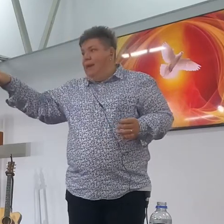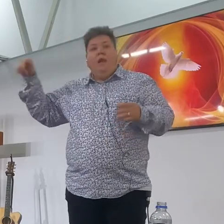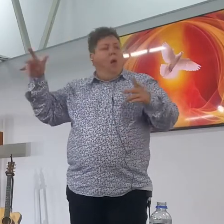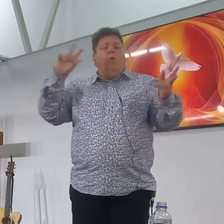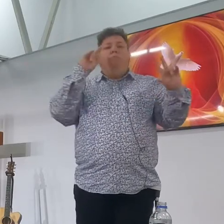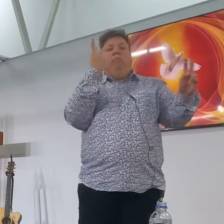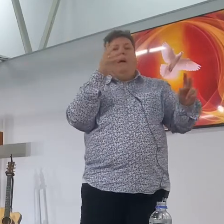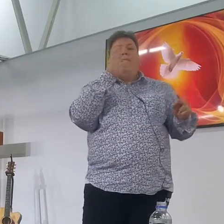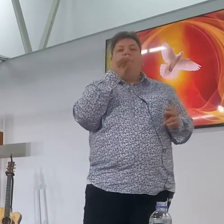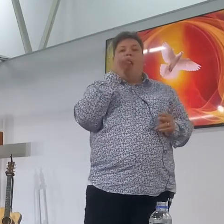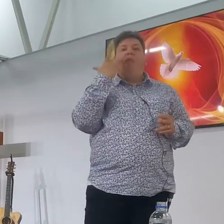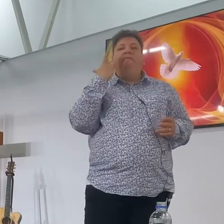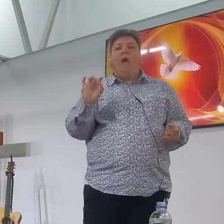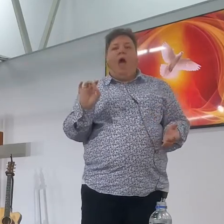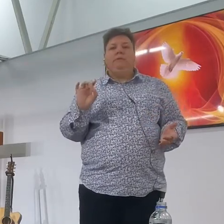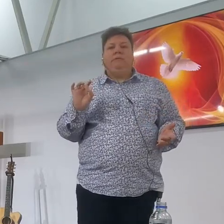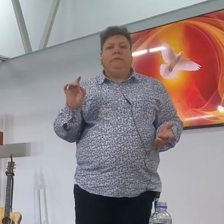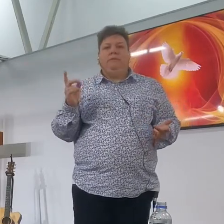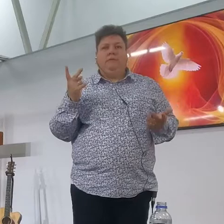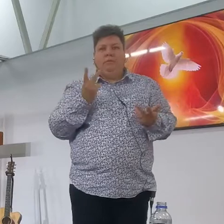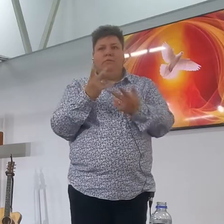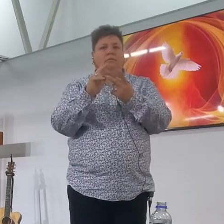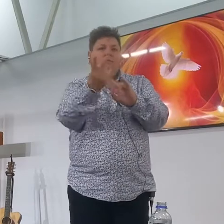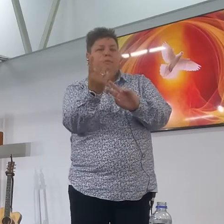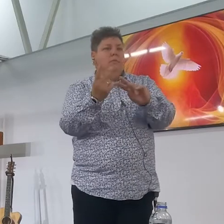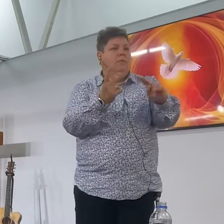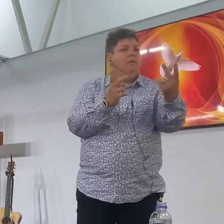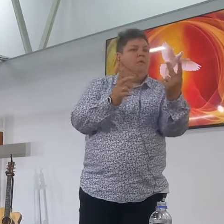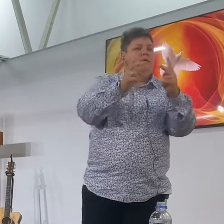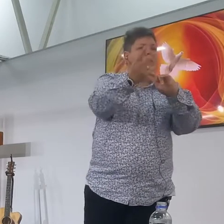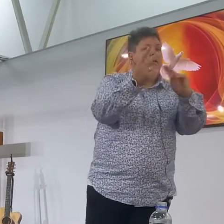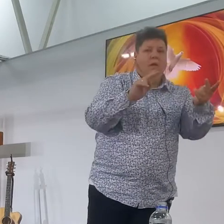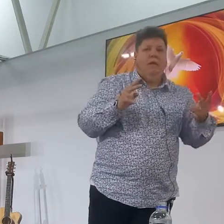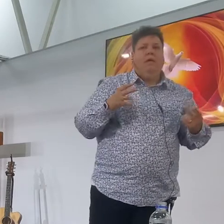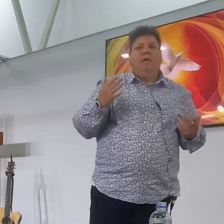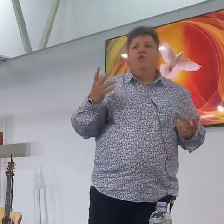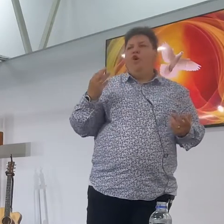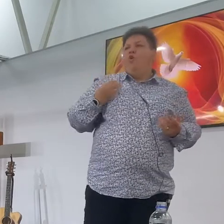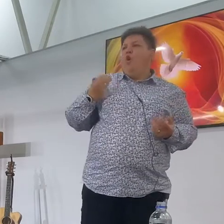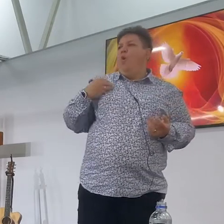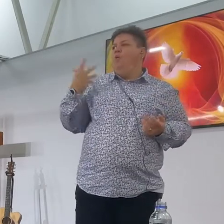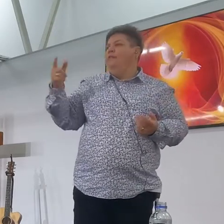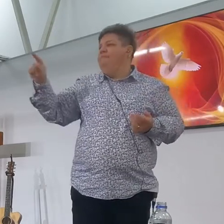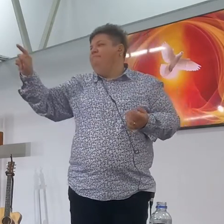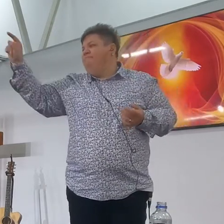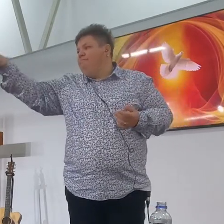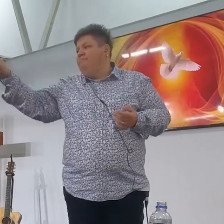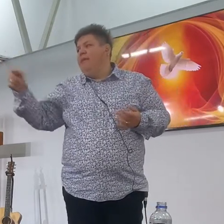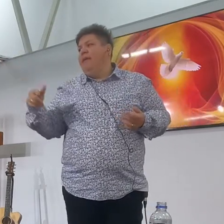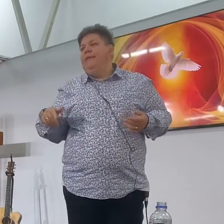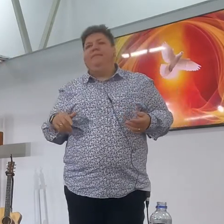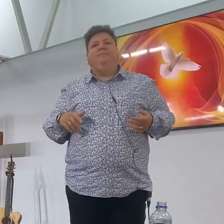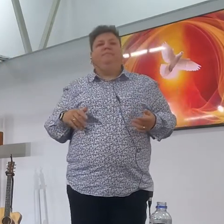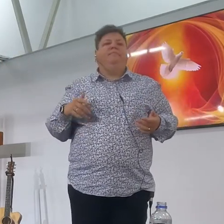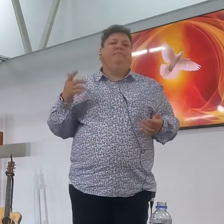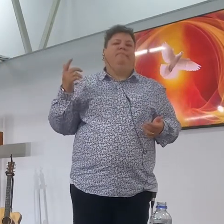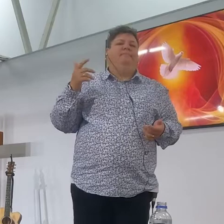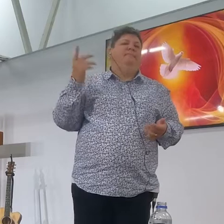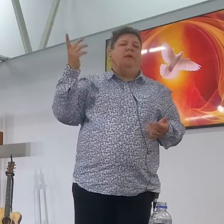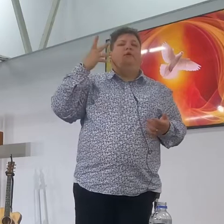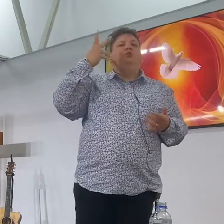aan, en so kan ek nou 'n klomp van julle, ek wil sommer die jongen ook, is en hy, jy praat sommer, ek weet nie, Swahili, ek